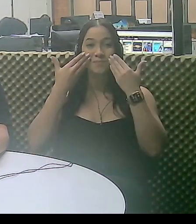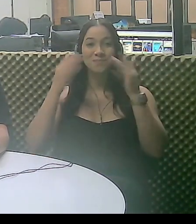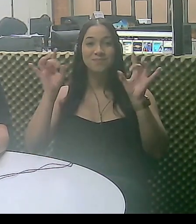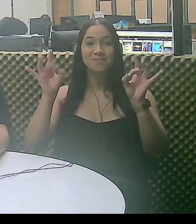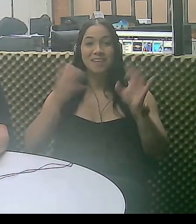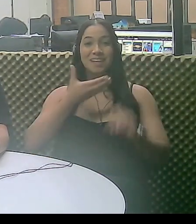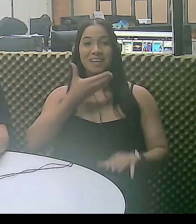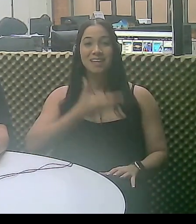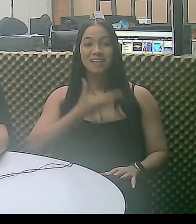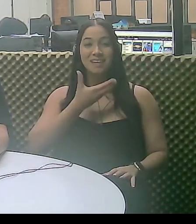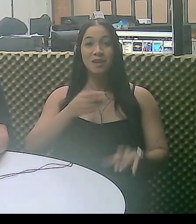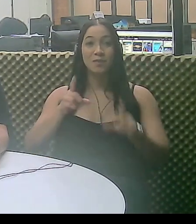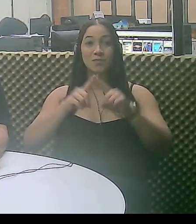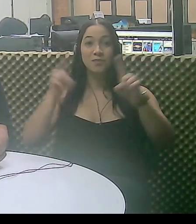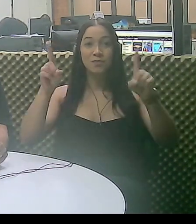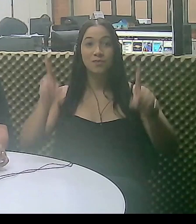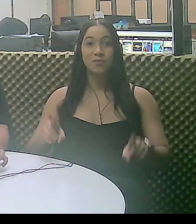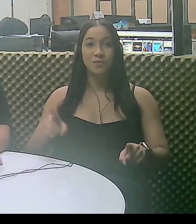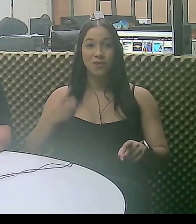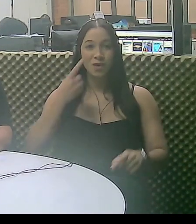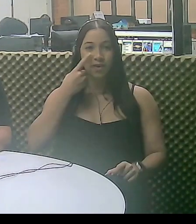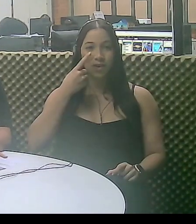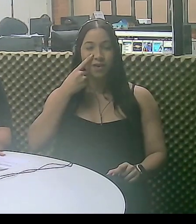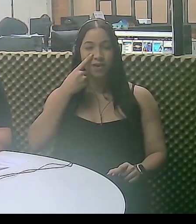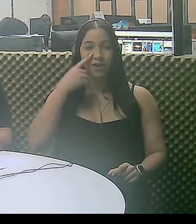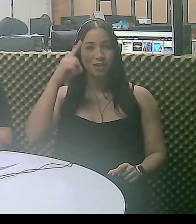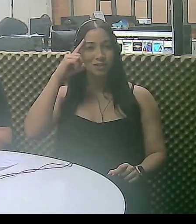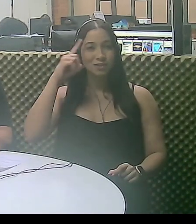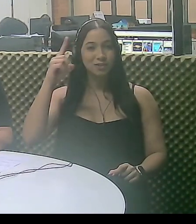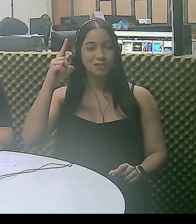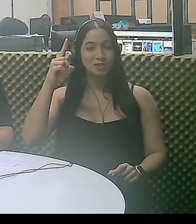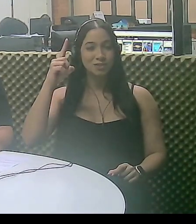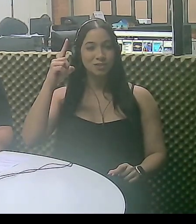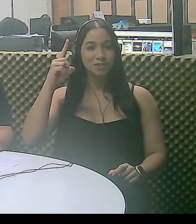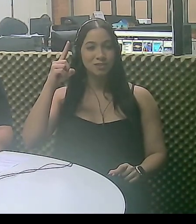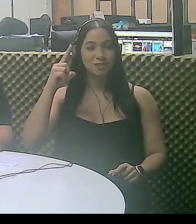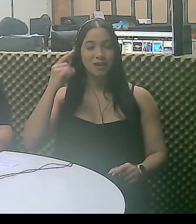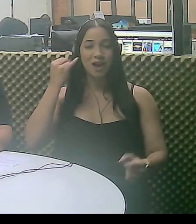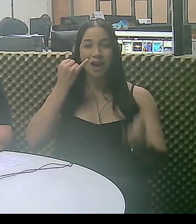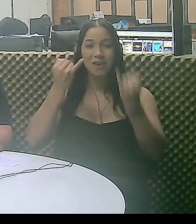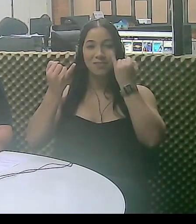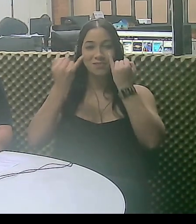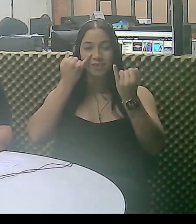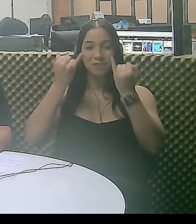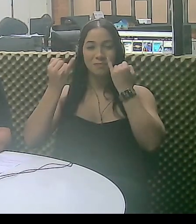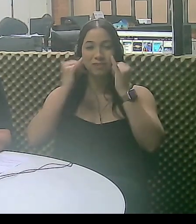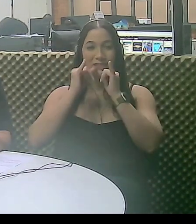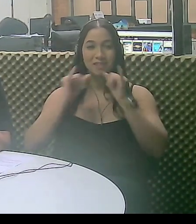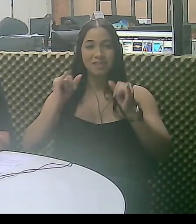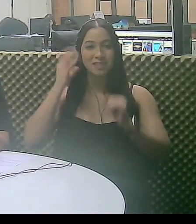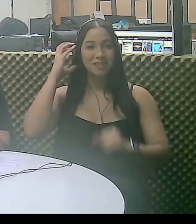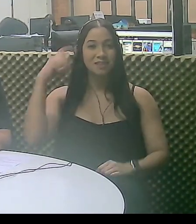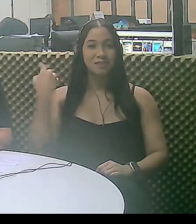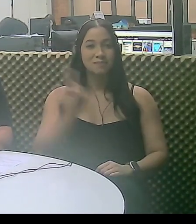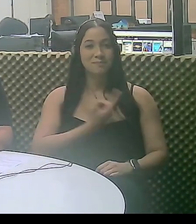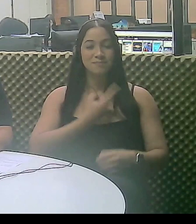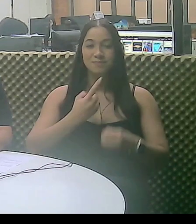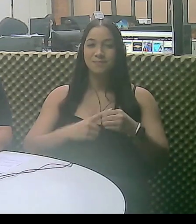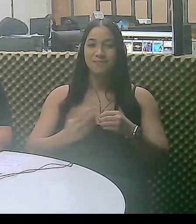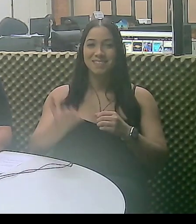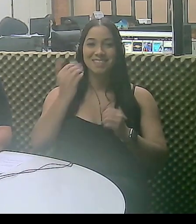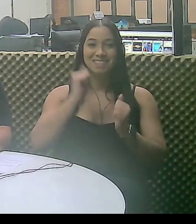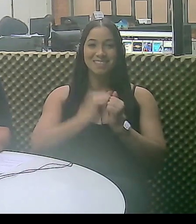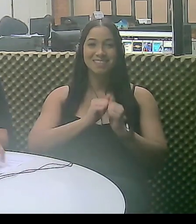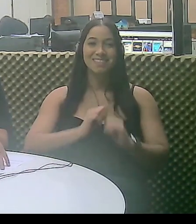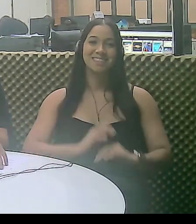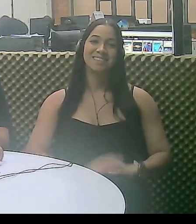de Natal para servidores. Fique por dentro das datas. É hora de ficar bem informado com a Rádio Nossa Cidade. Vem com a